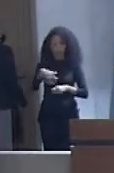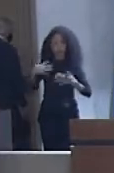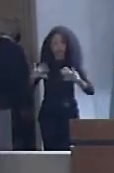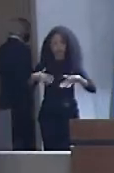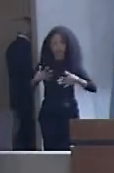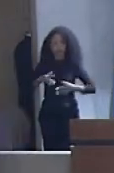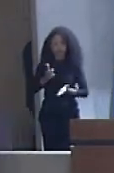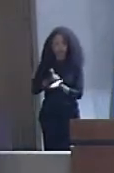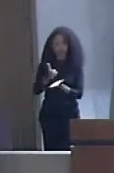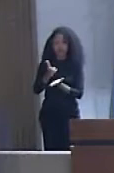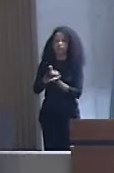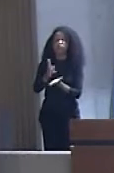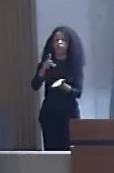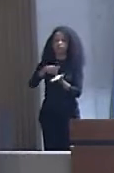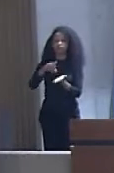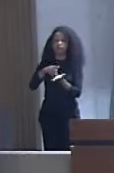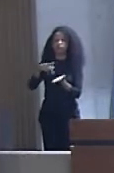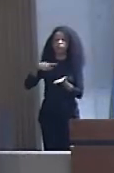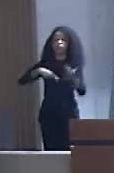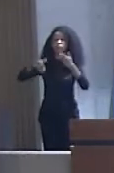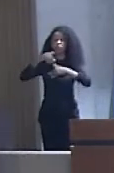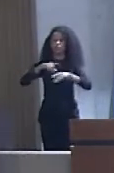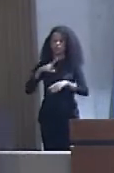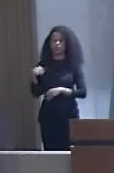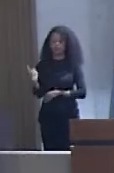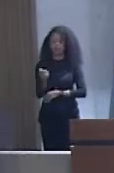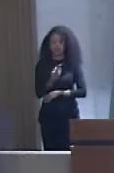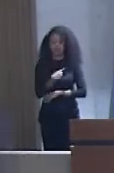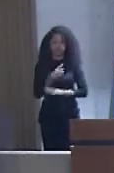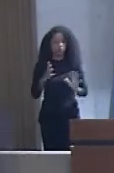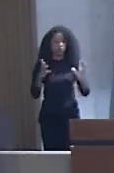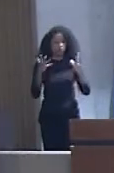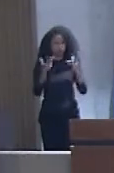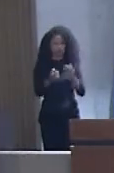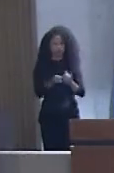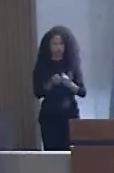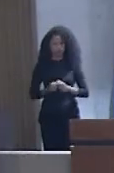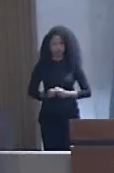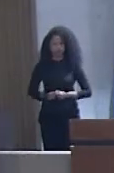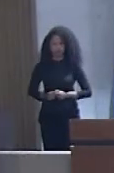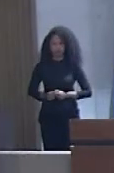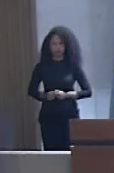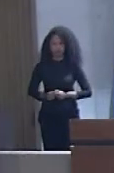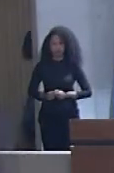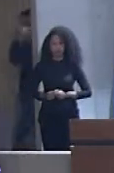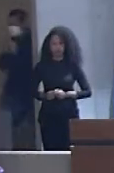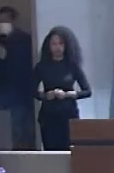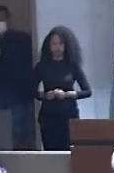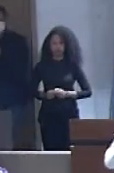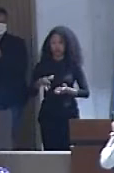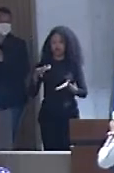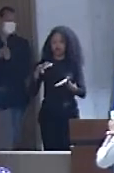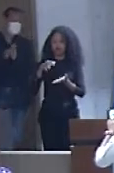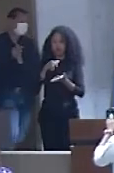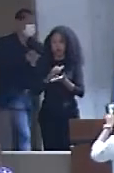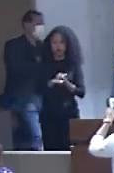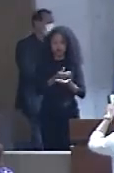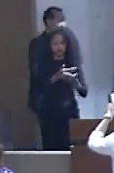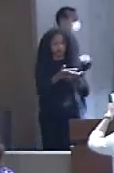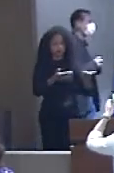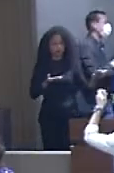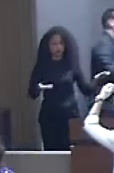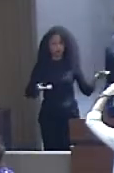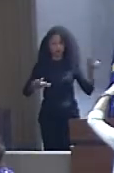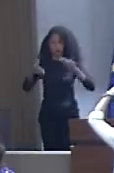e que vai contar com a presença de todos nós e de todas nós. Aqui eu quero registrar a presença dos